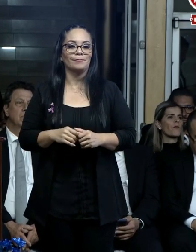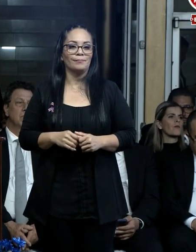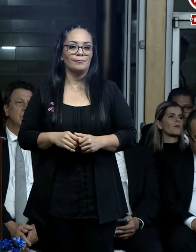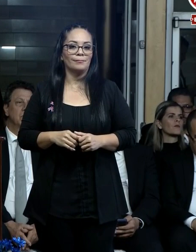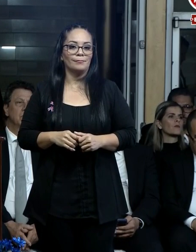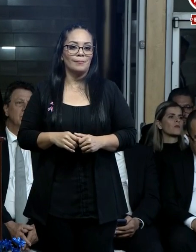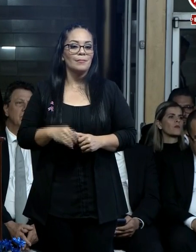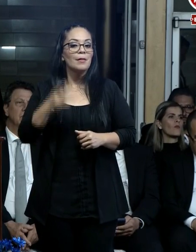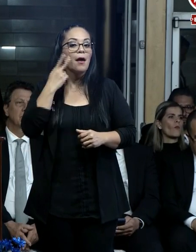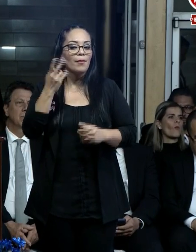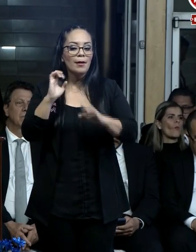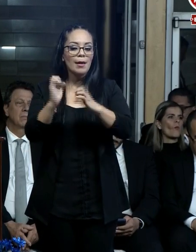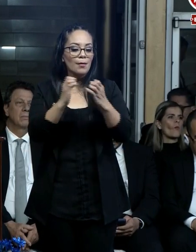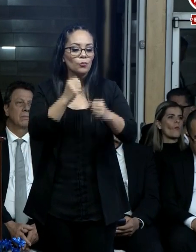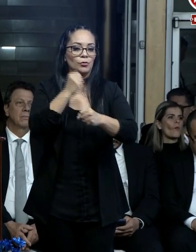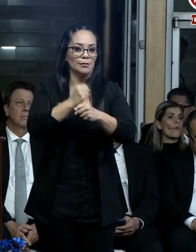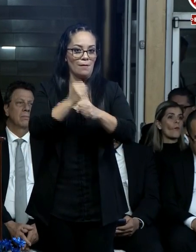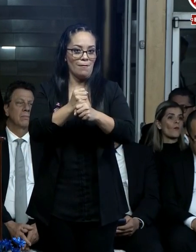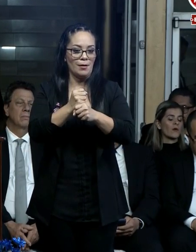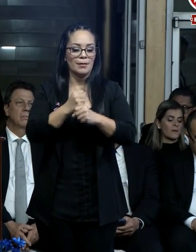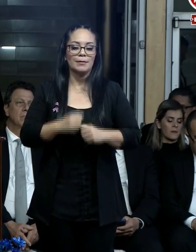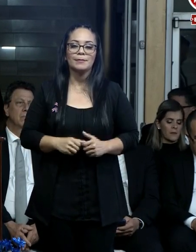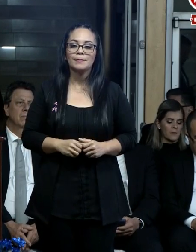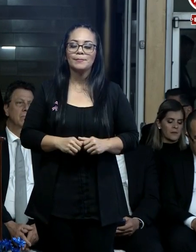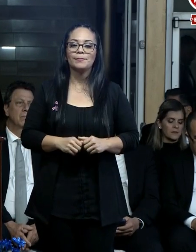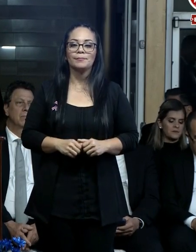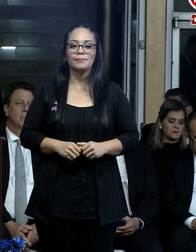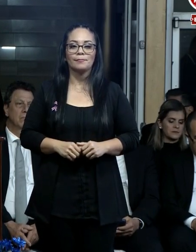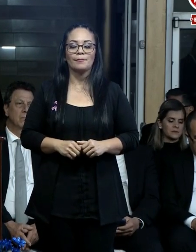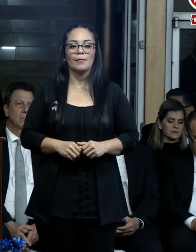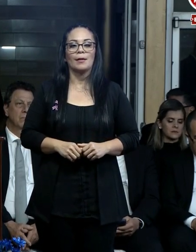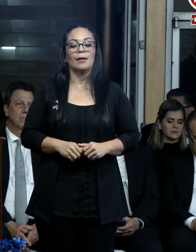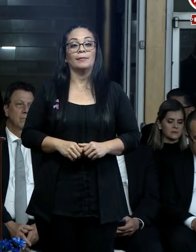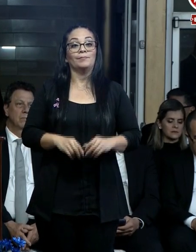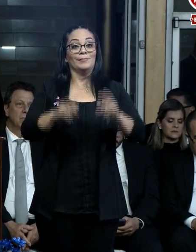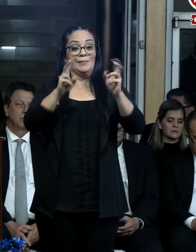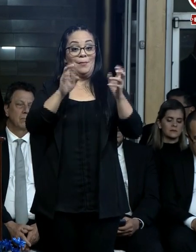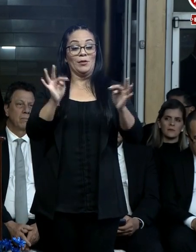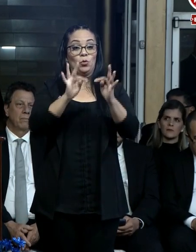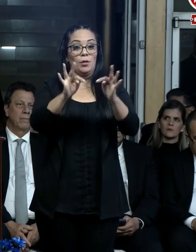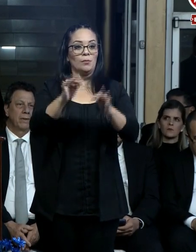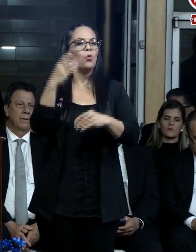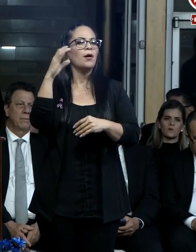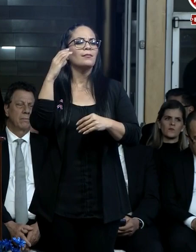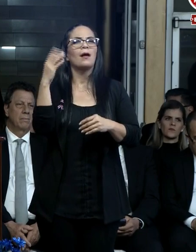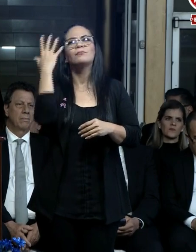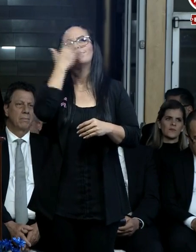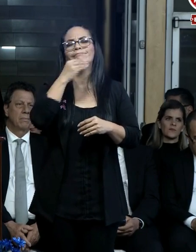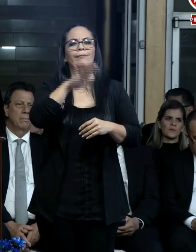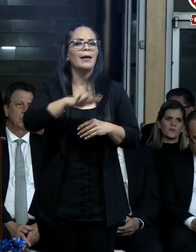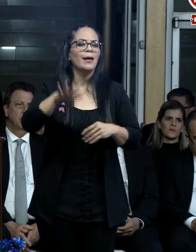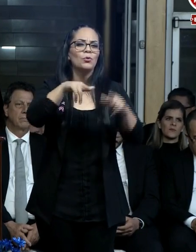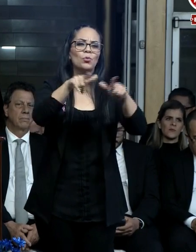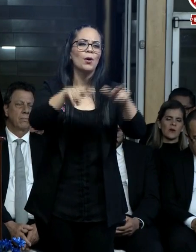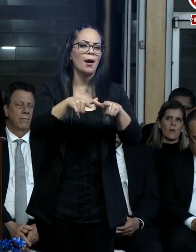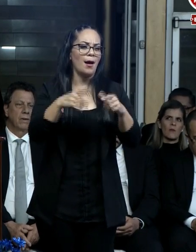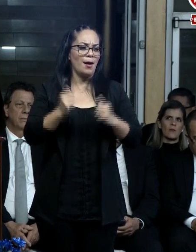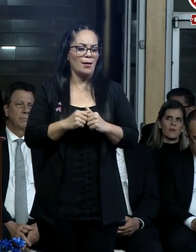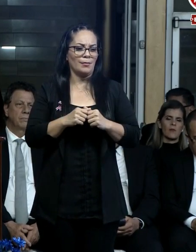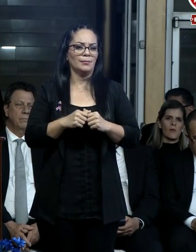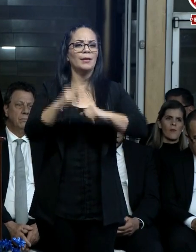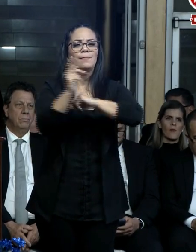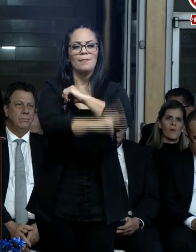se pongan a trabajar. El turismo, Cartago, ustedes son una de las zonas más bellas de este país,